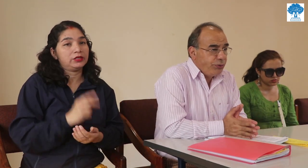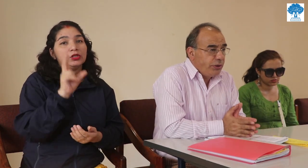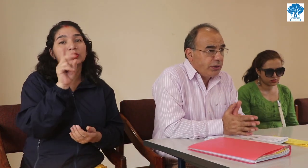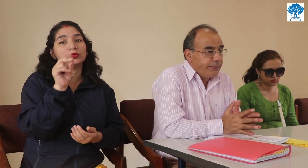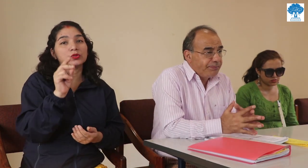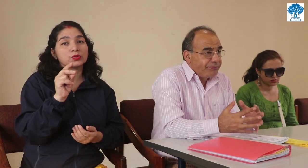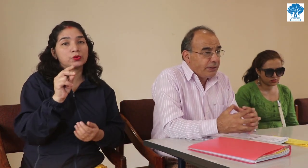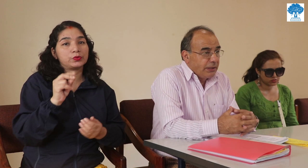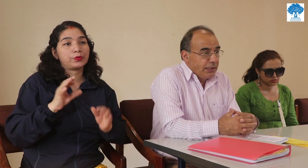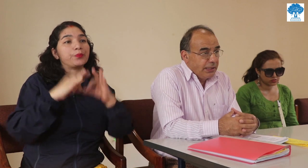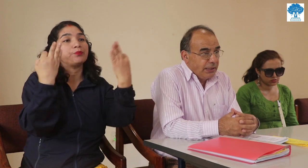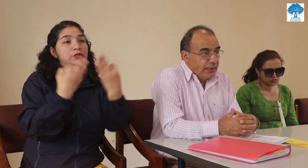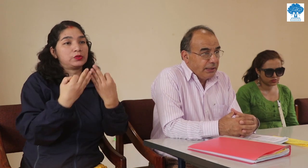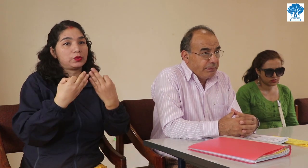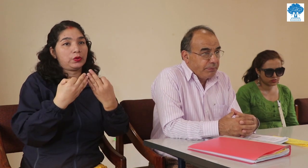दोस्रो विश्वयुद्ध